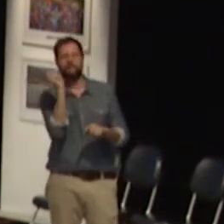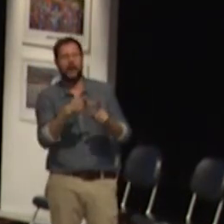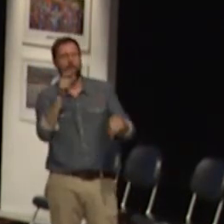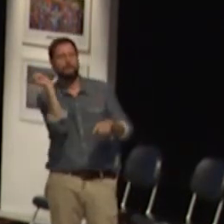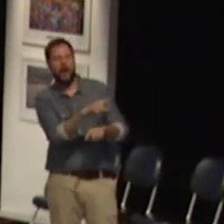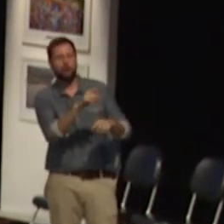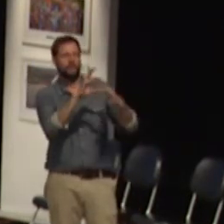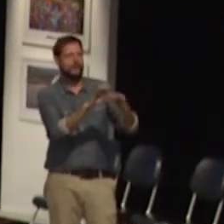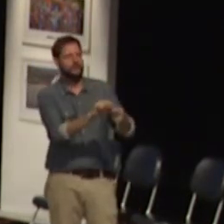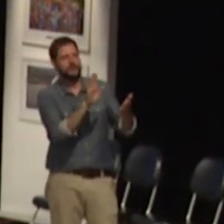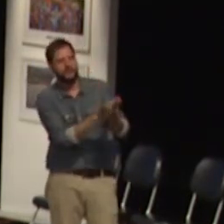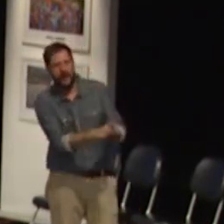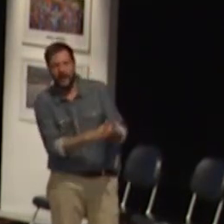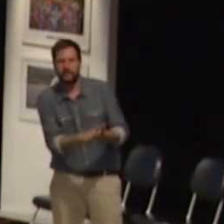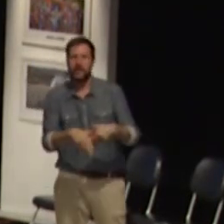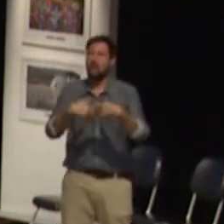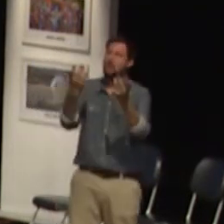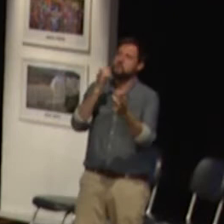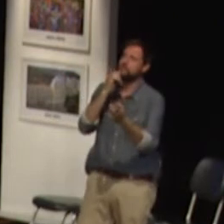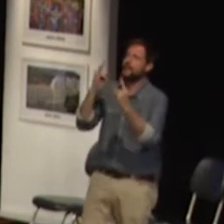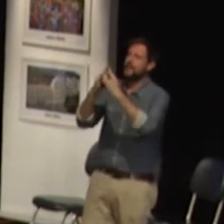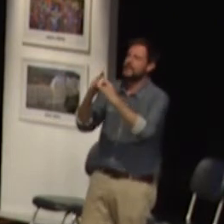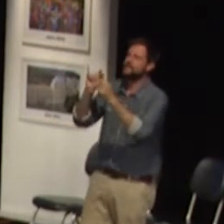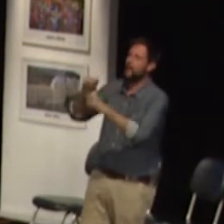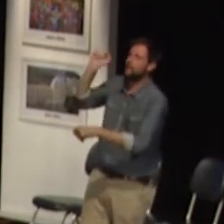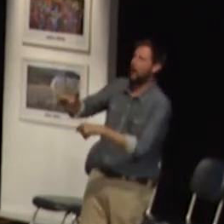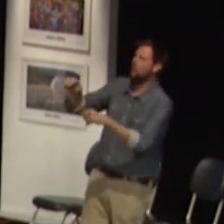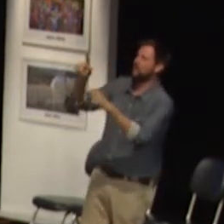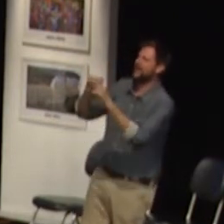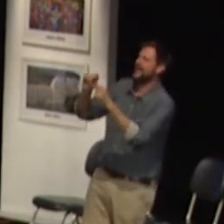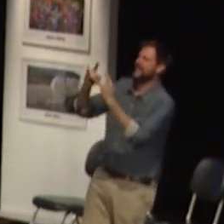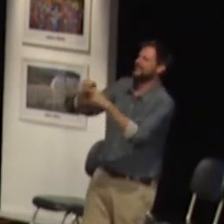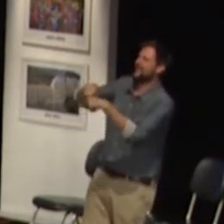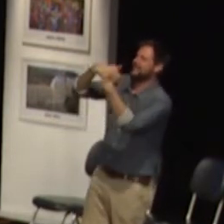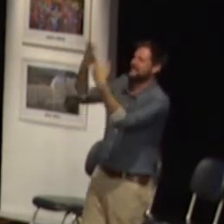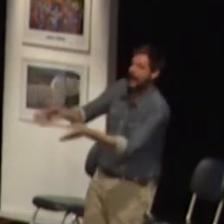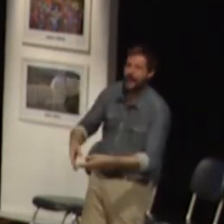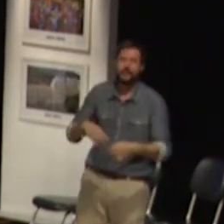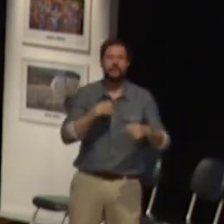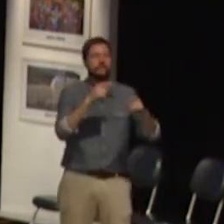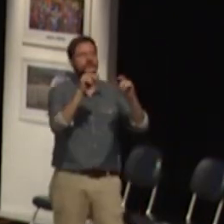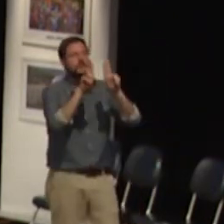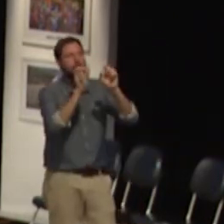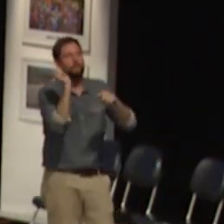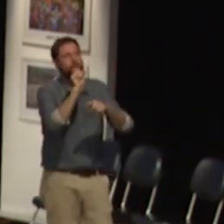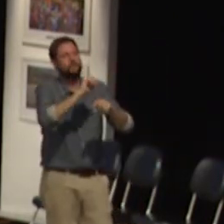Alguns vão falar mal da FENES, falar mal do INES, o INES não faz nada, falar